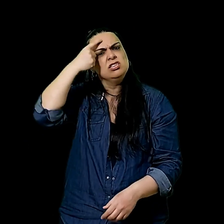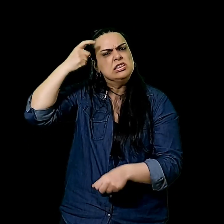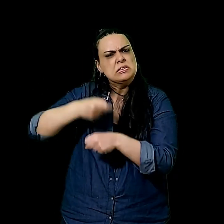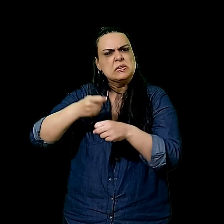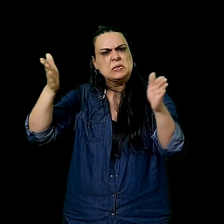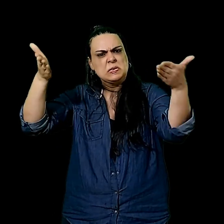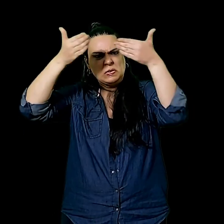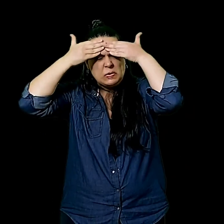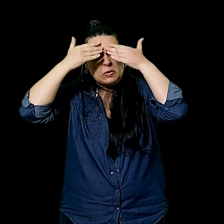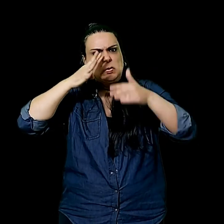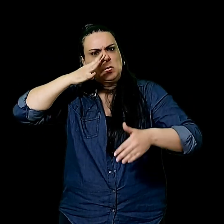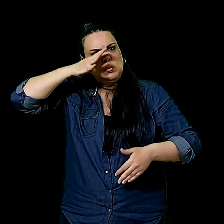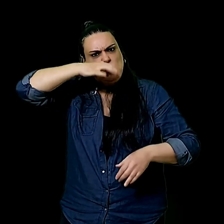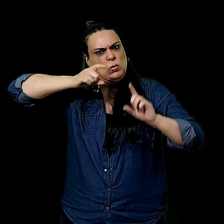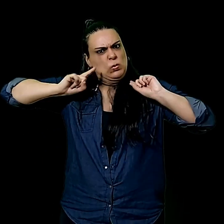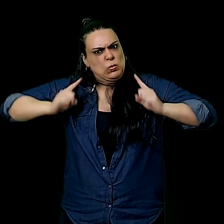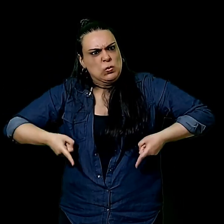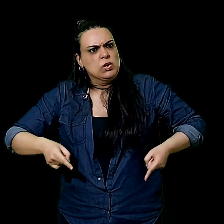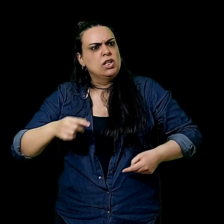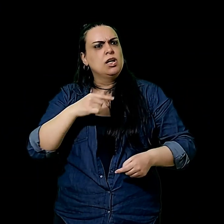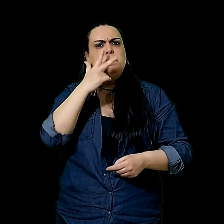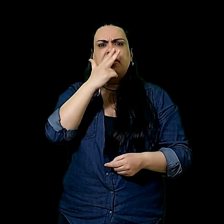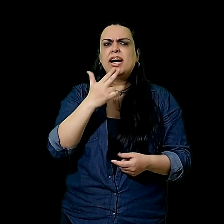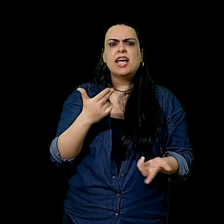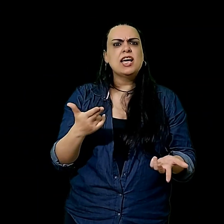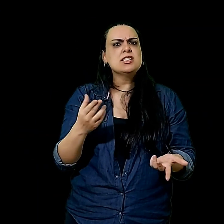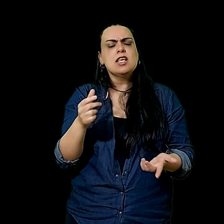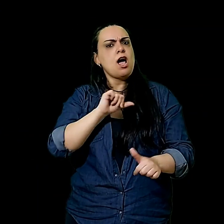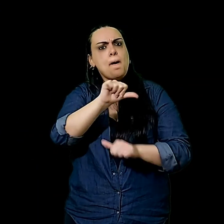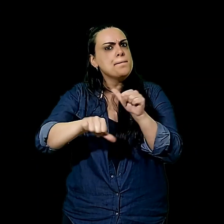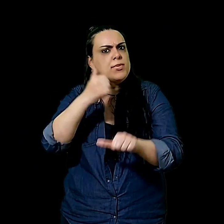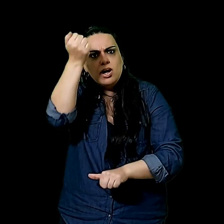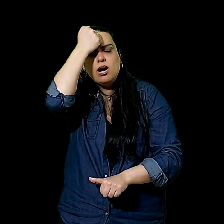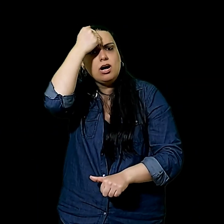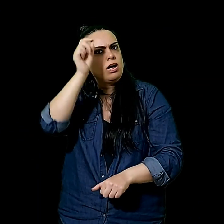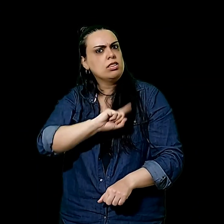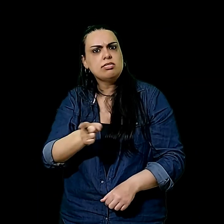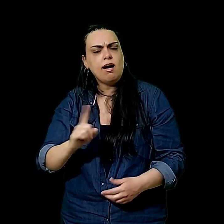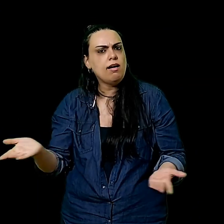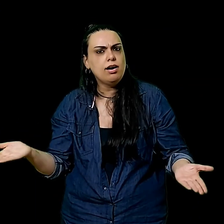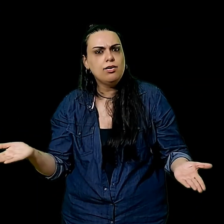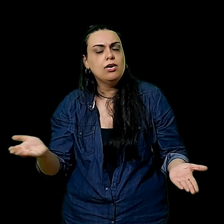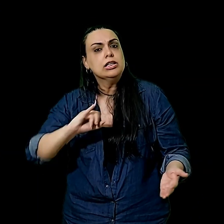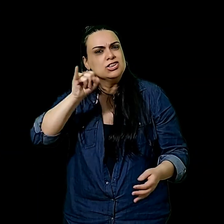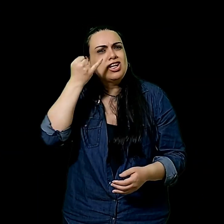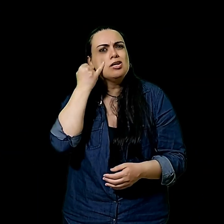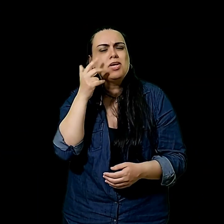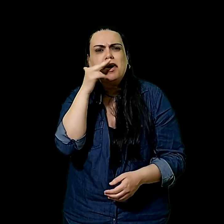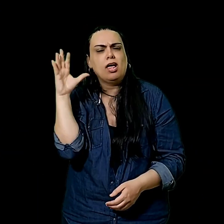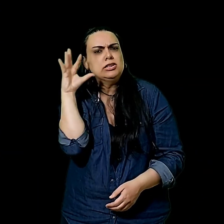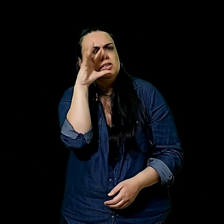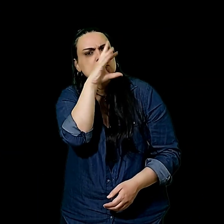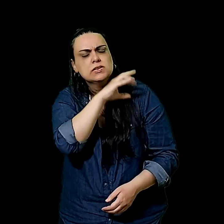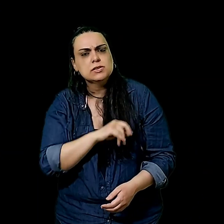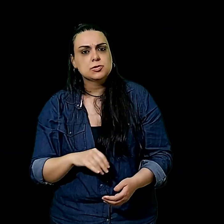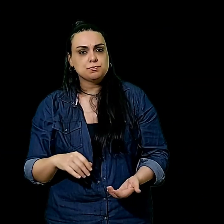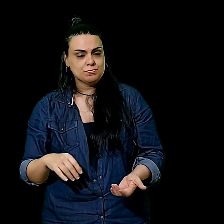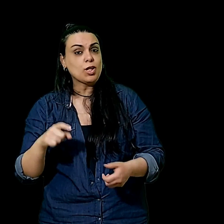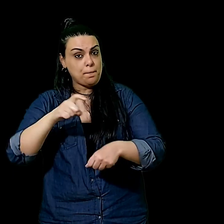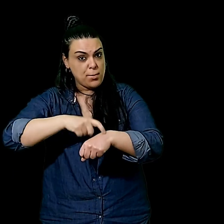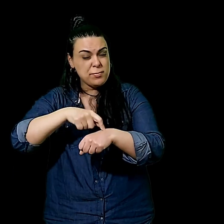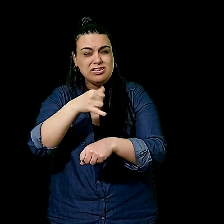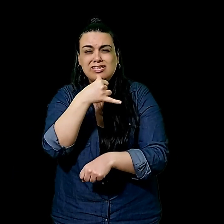povo. Mas as suas obras ecoam até hoje e ecoaram sobre aquele povo do cativeiro. Escute isso. E no momento